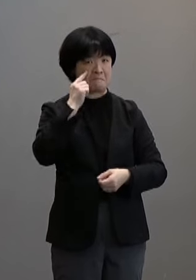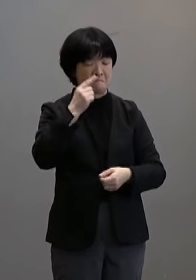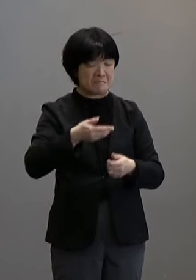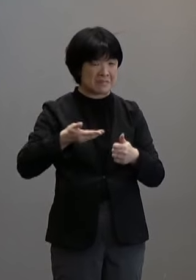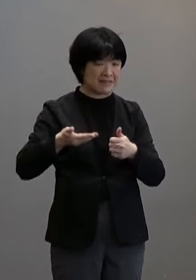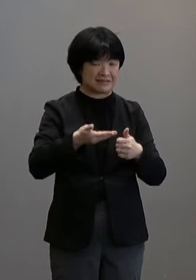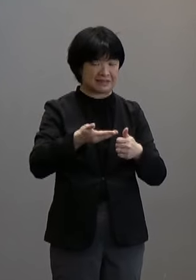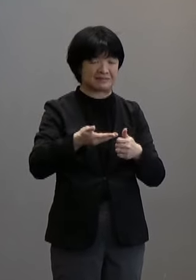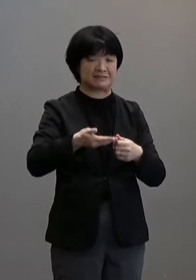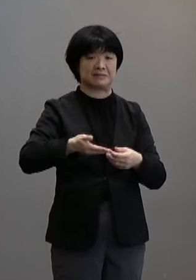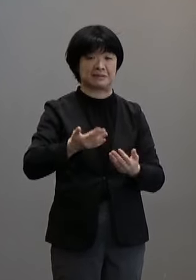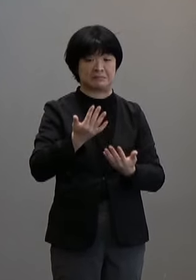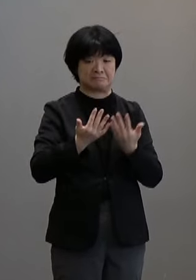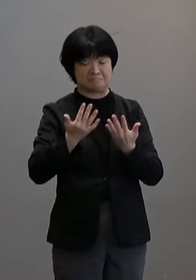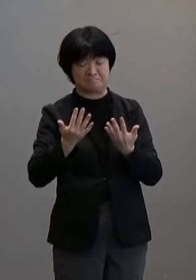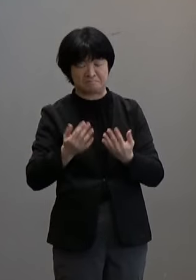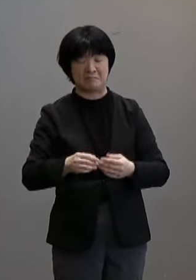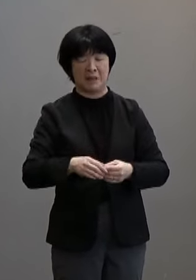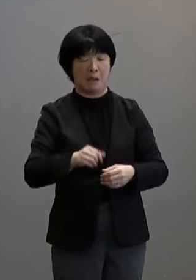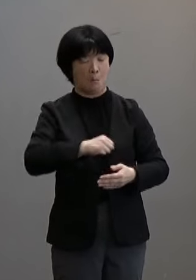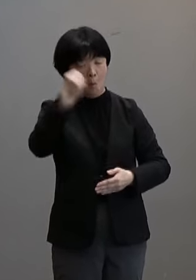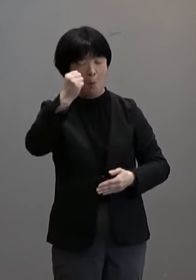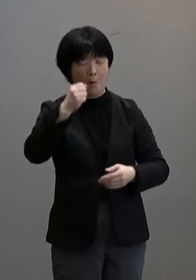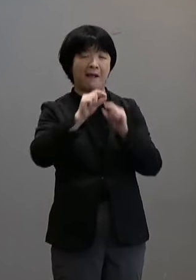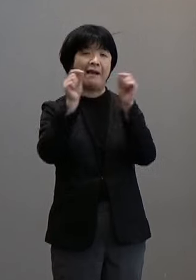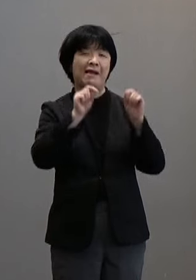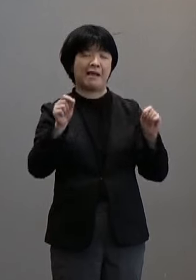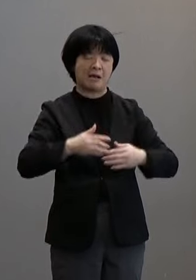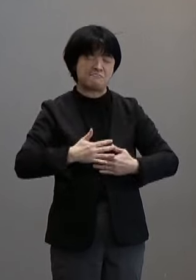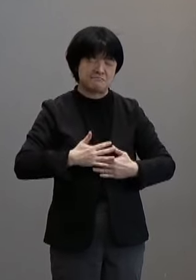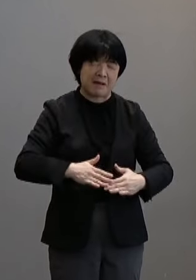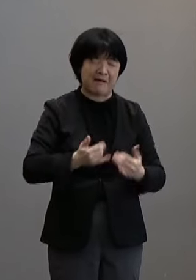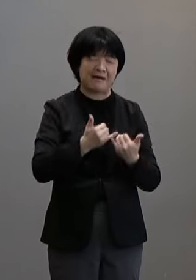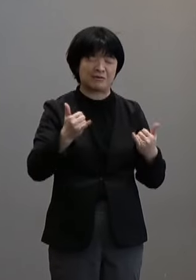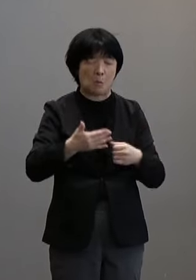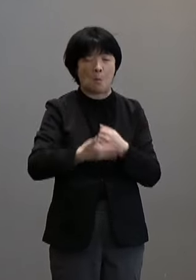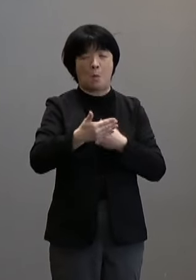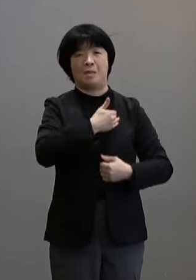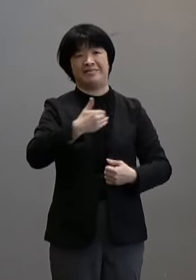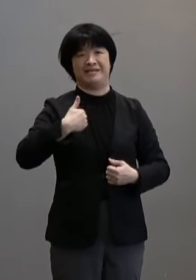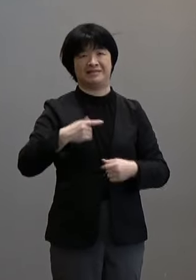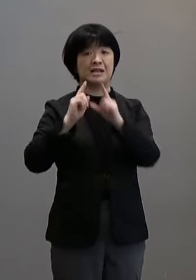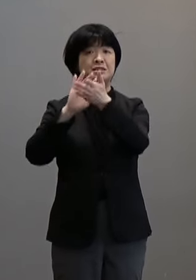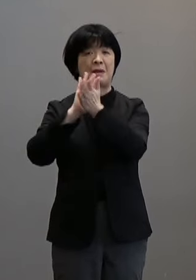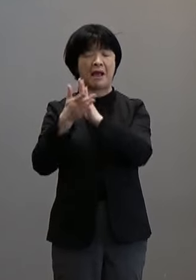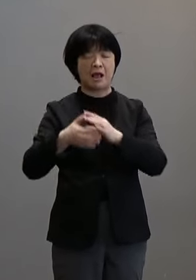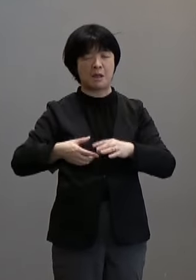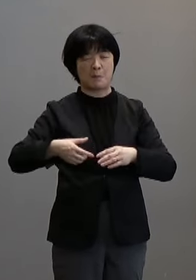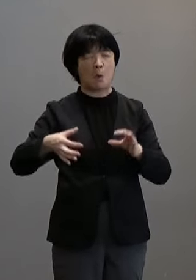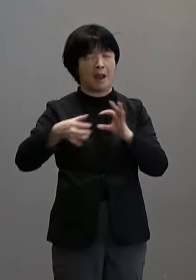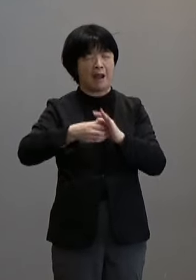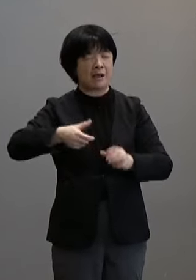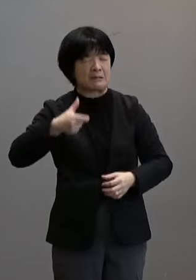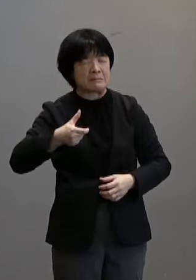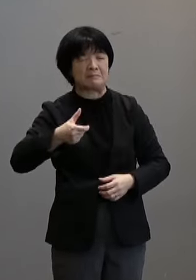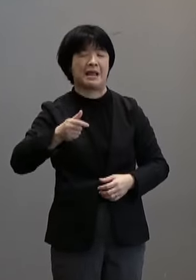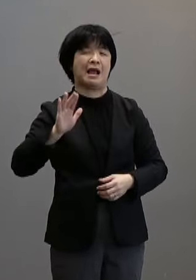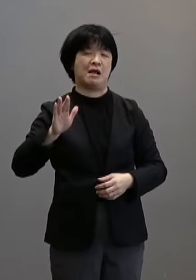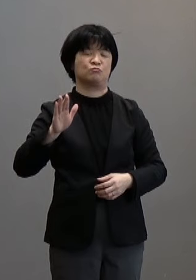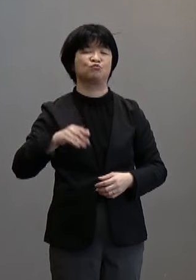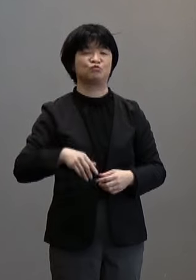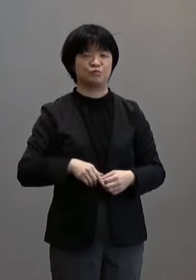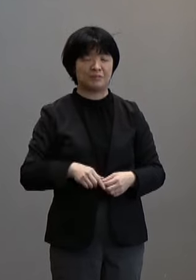救われた逸話があるなど、歴史的にも本県とゆかりのある農産物です。そこで高い栽培技術、